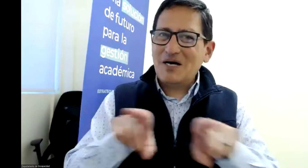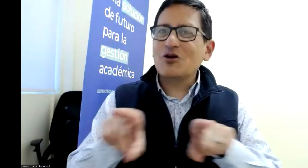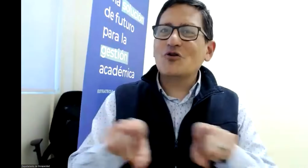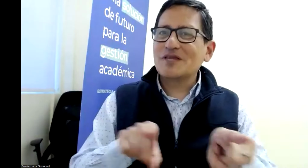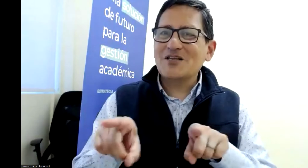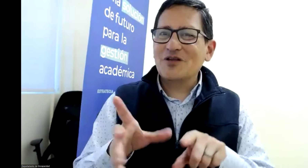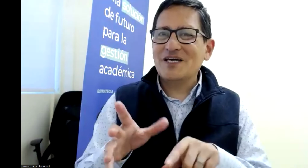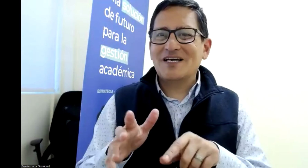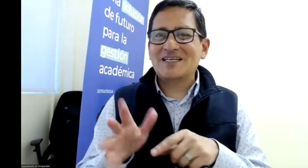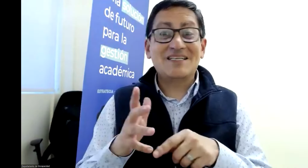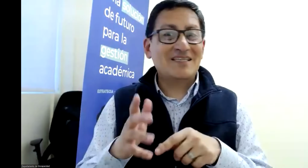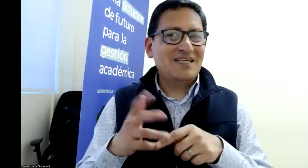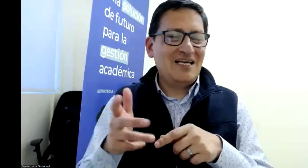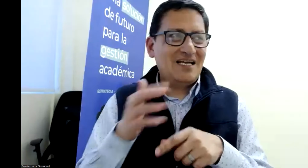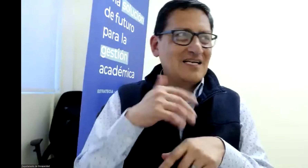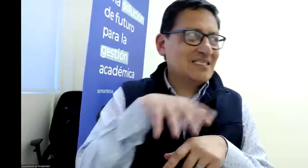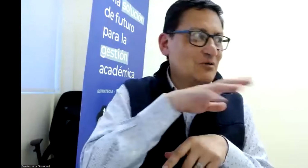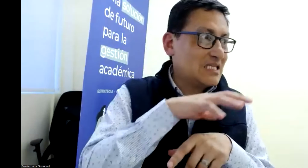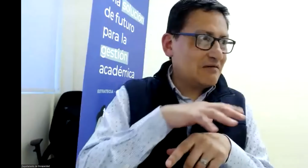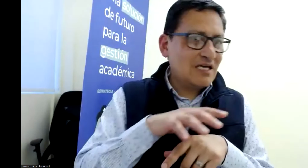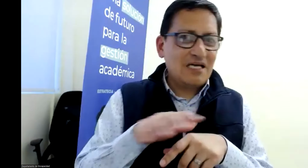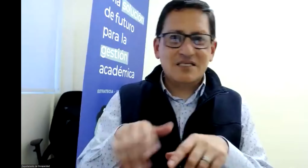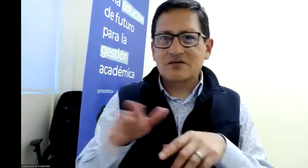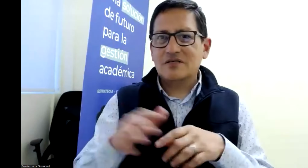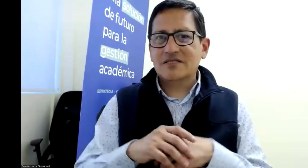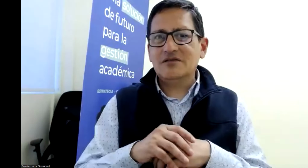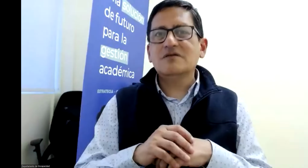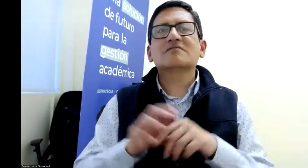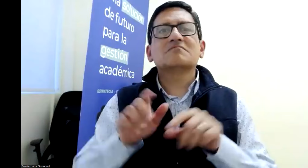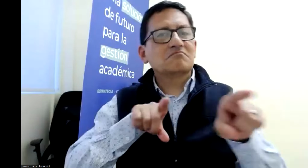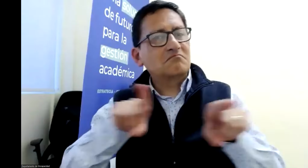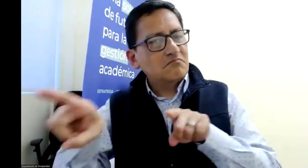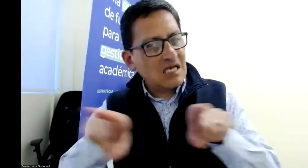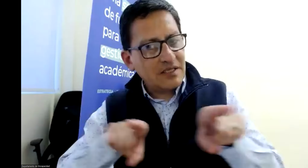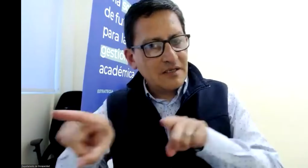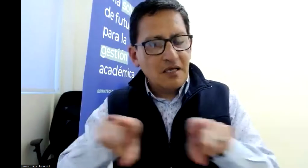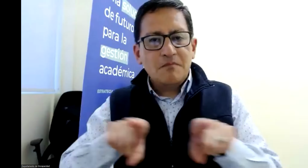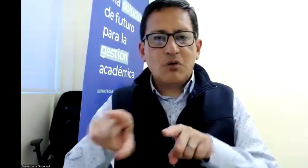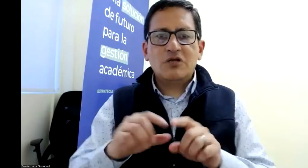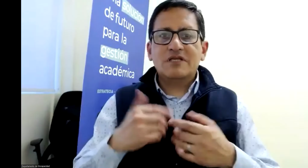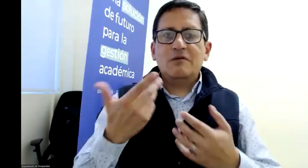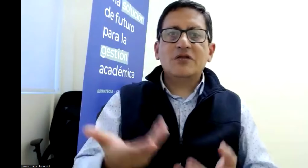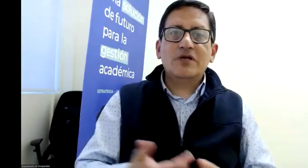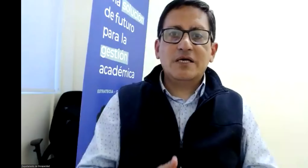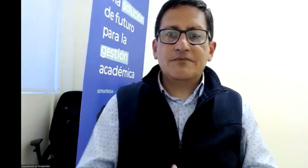bajo el contexto de realizar una actividad ¿cierto? en el centro es trámites pero cuando estaba hablando de